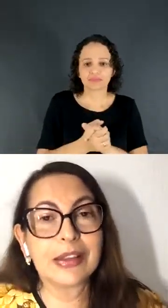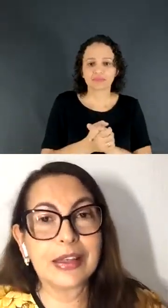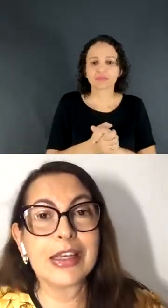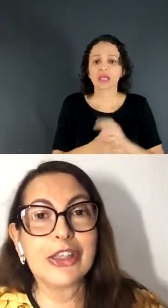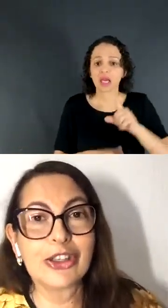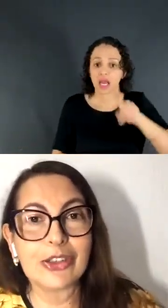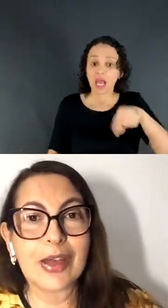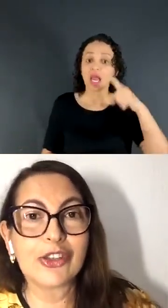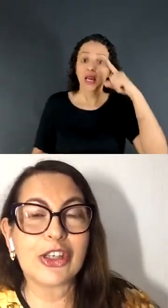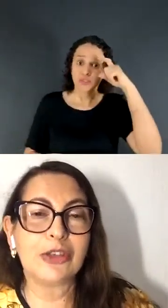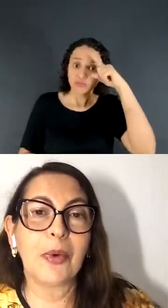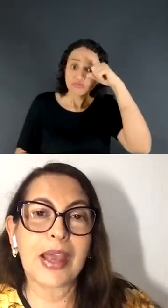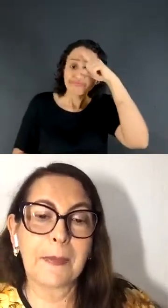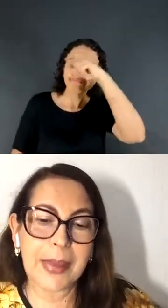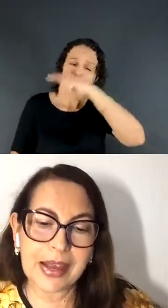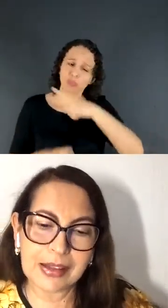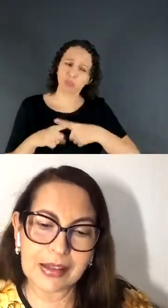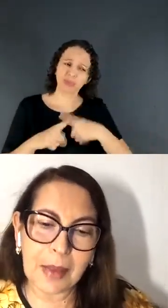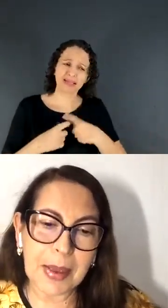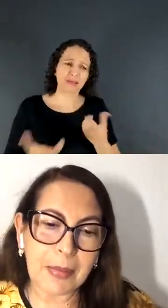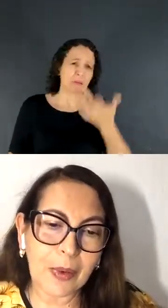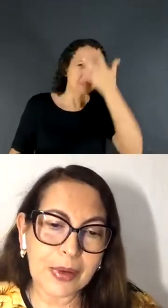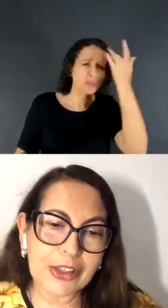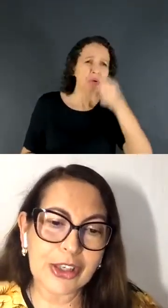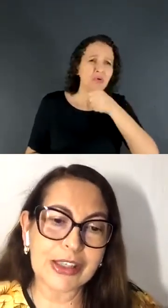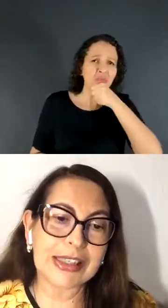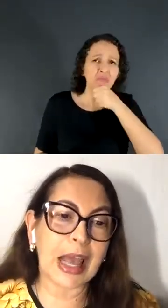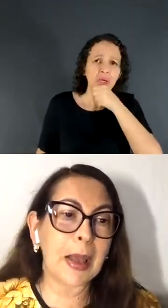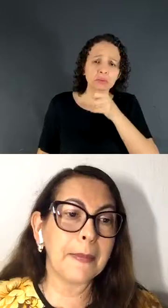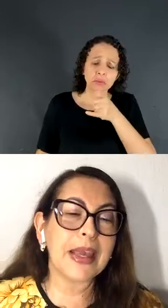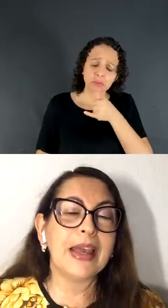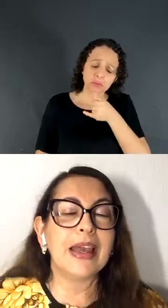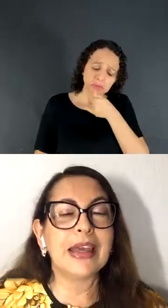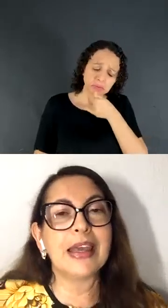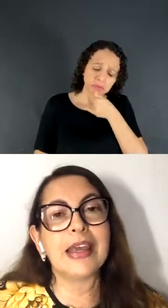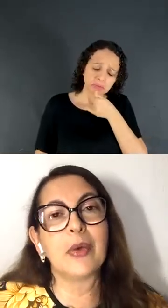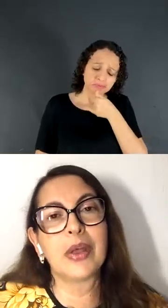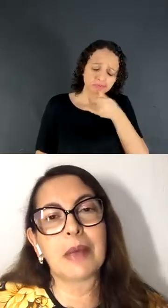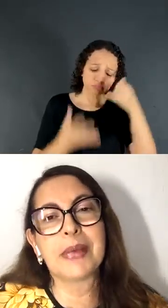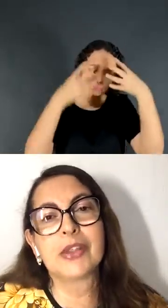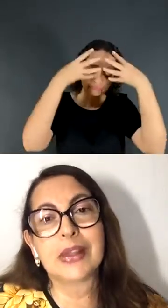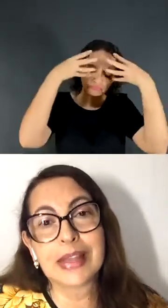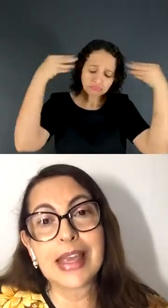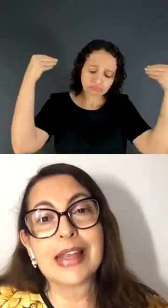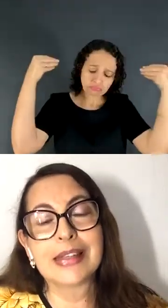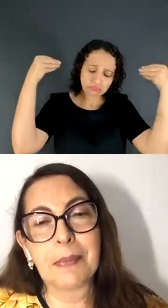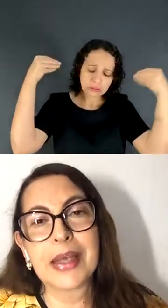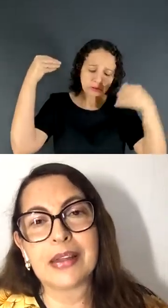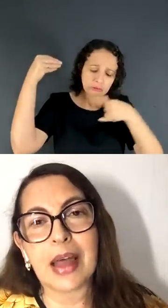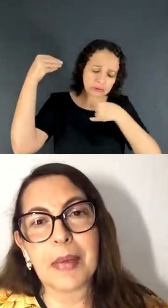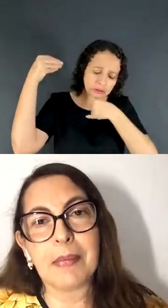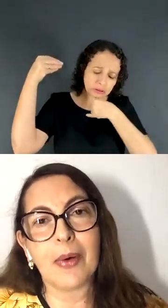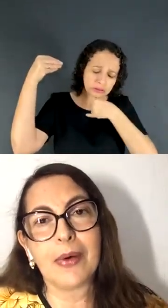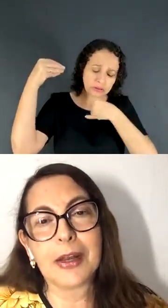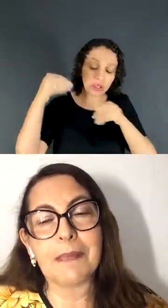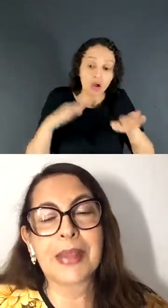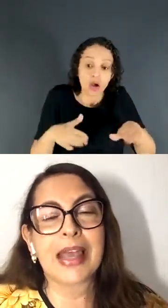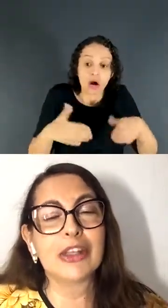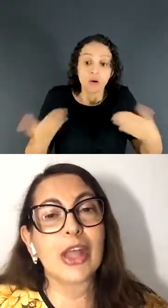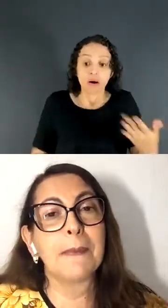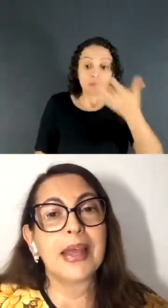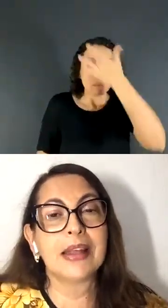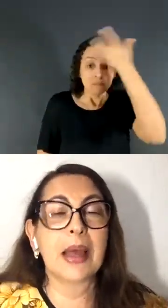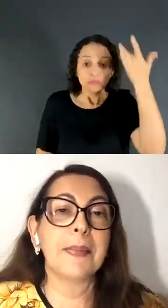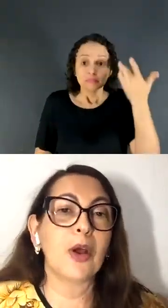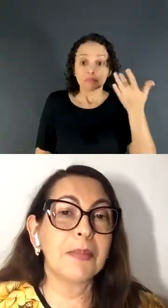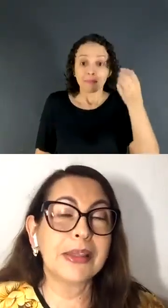complicado e triste, né, gente? Porque a perda da memória, a gente sabe que quando a pessoa tem essa perda da memória, ela